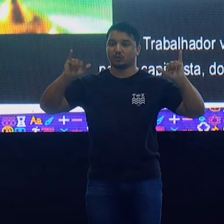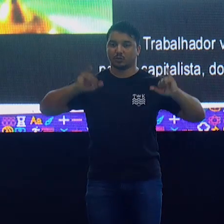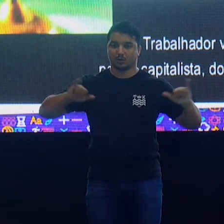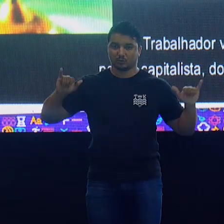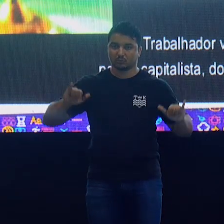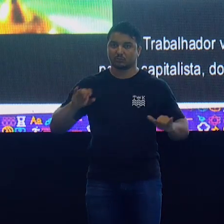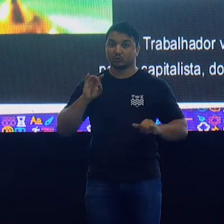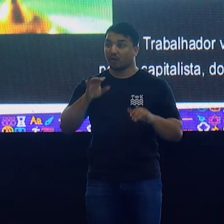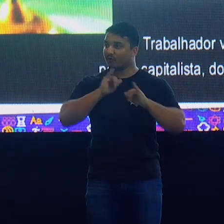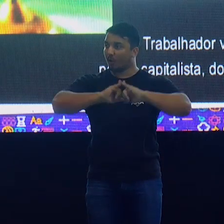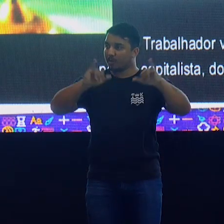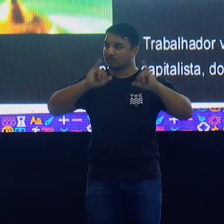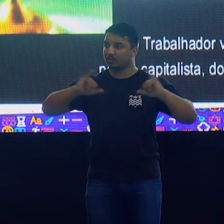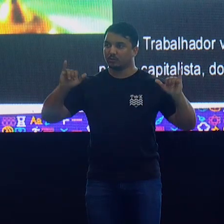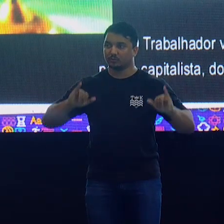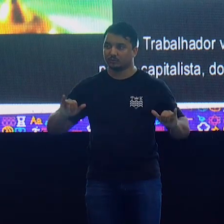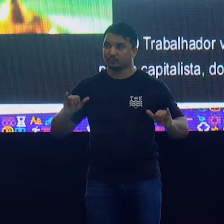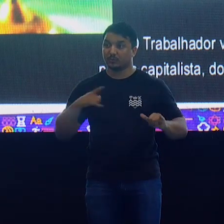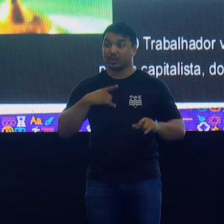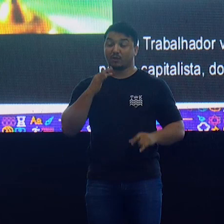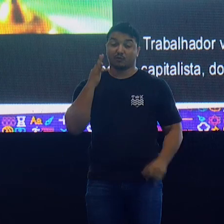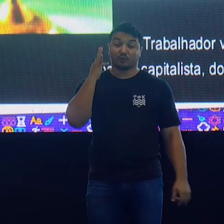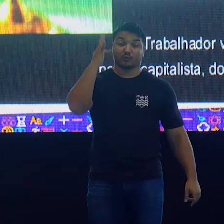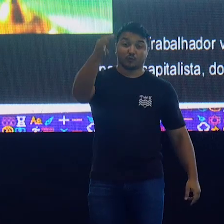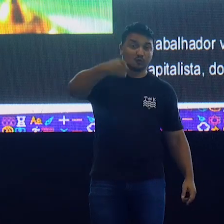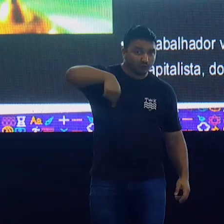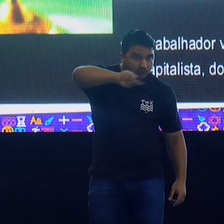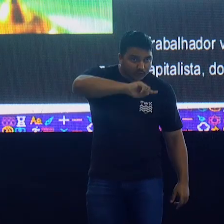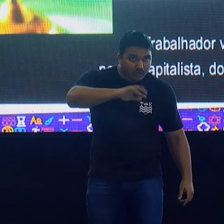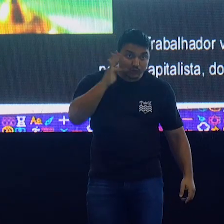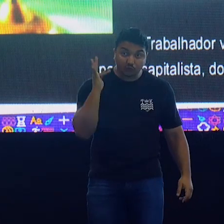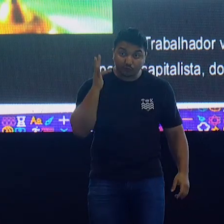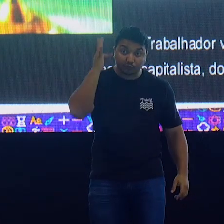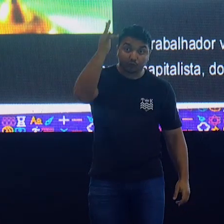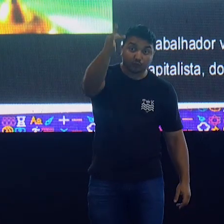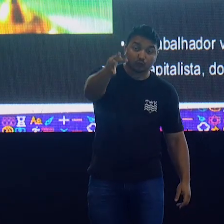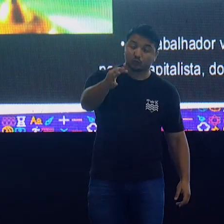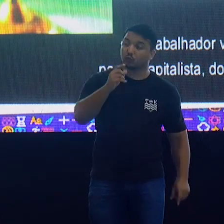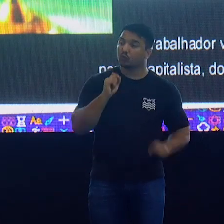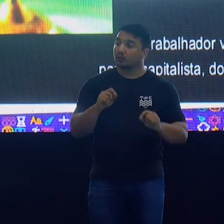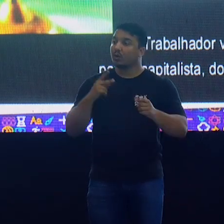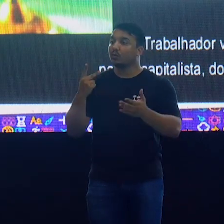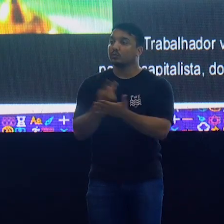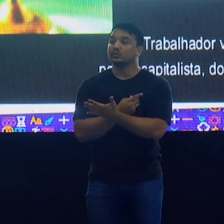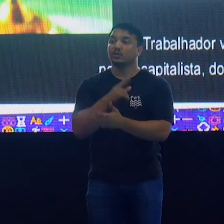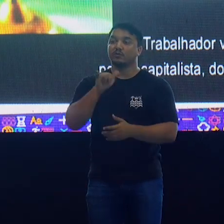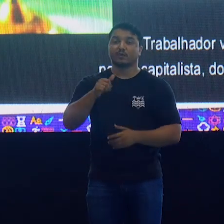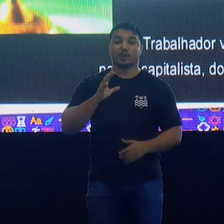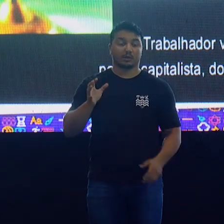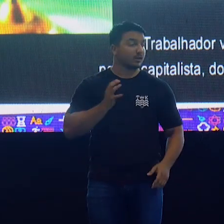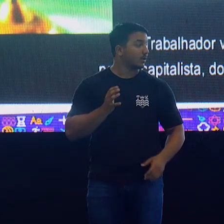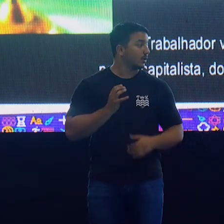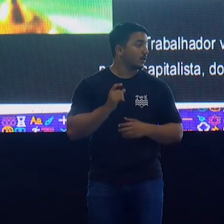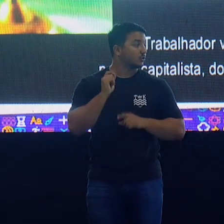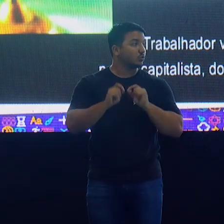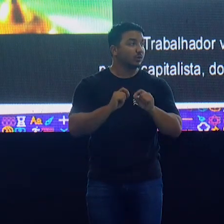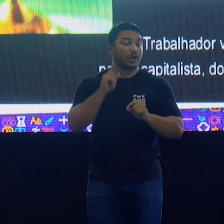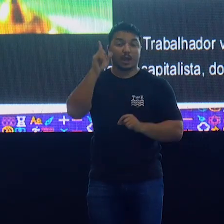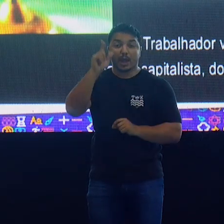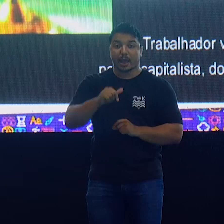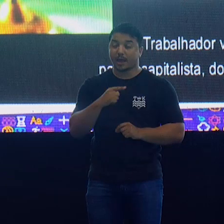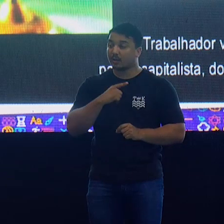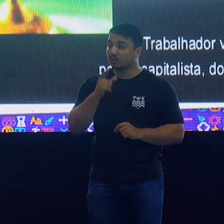informacional. No futuro de vocês, o que vai gerar riqueza